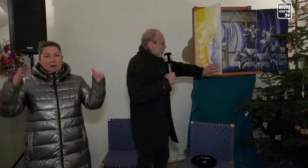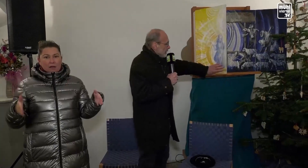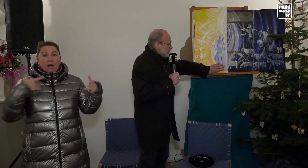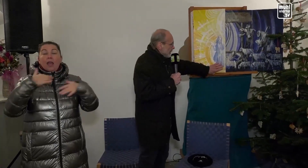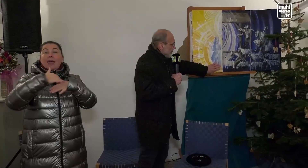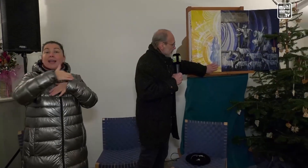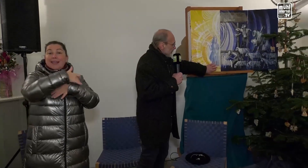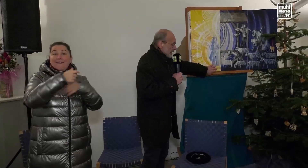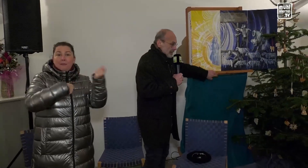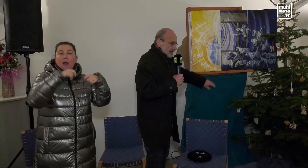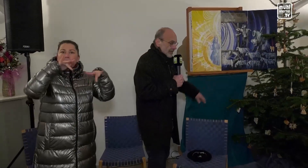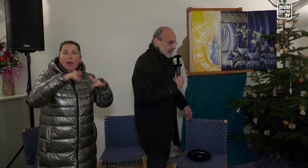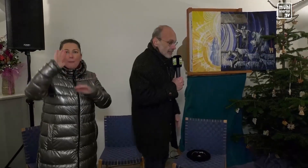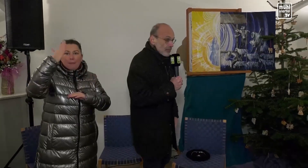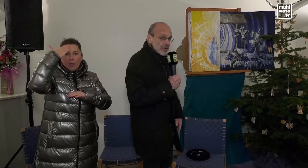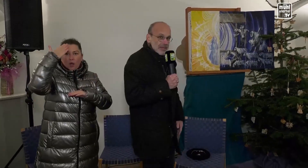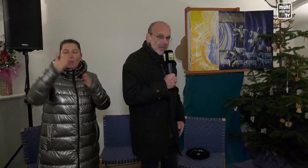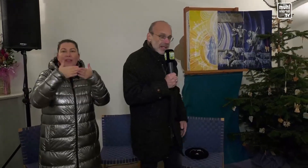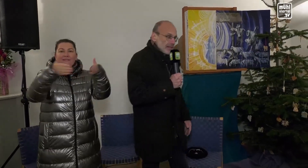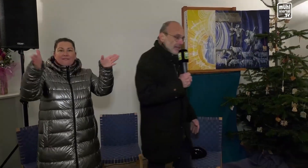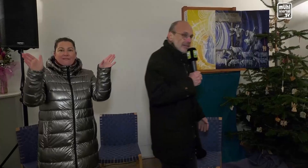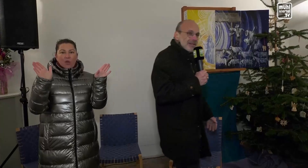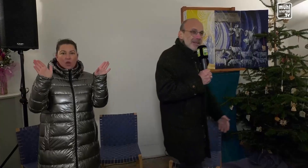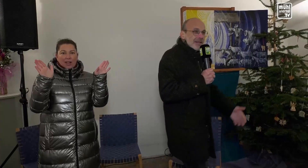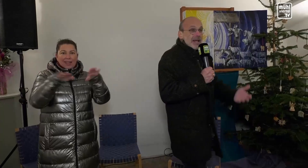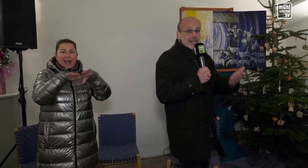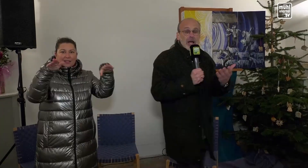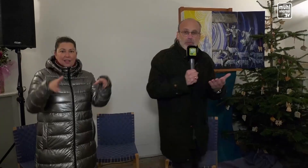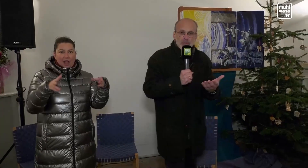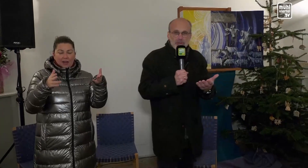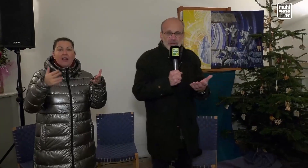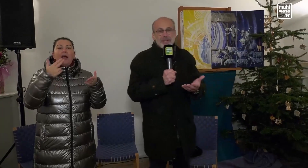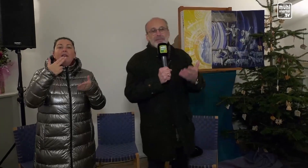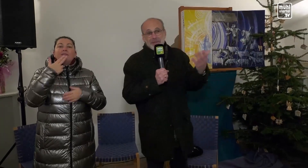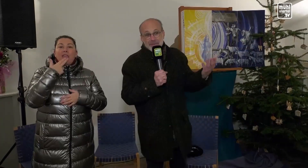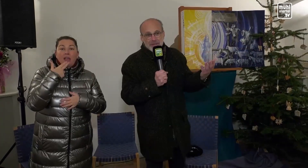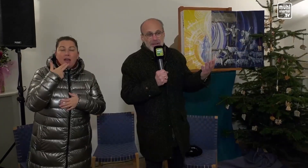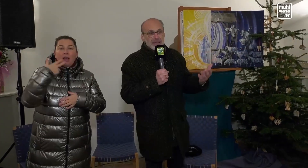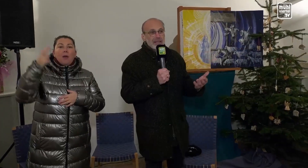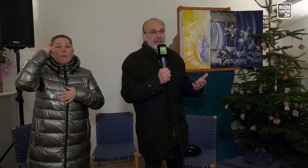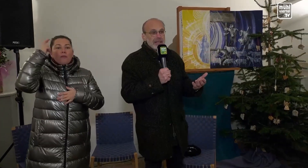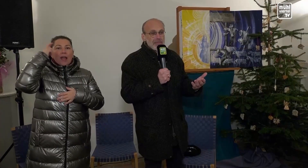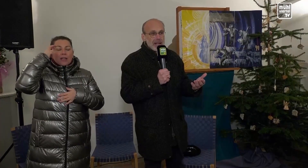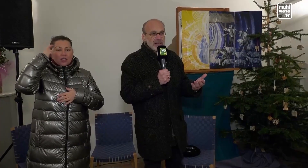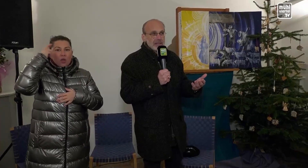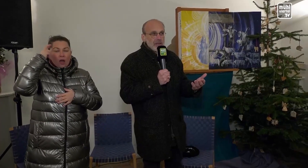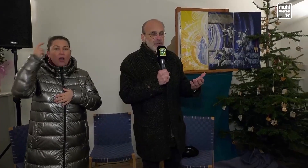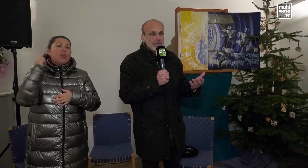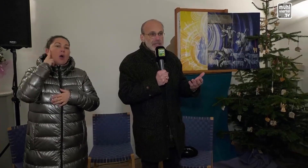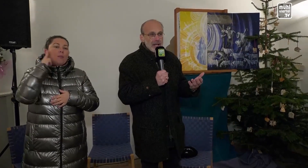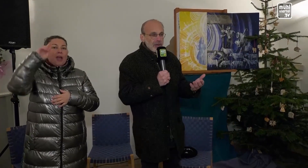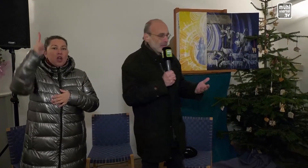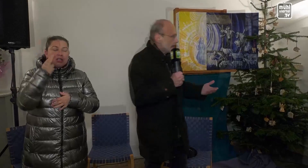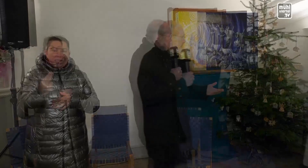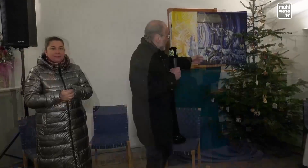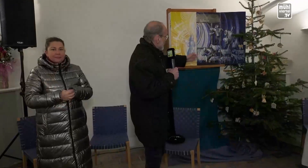einen Flügelaltar, den der Professor Berger, ein tauber Künstler, mein Schwiegervater, gemalt hat für